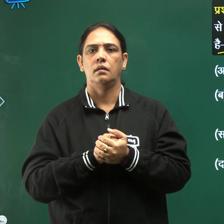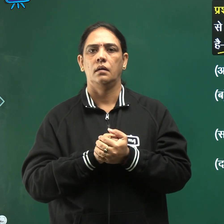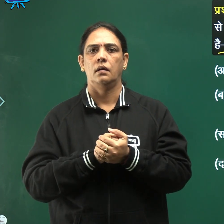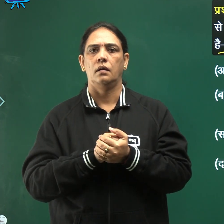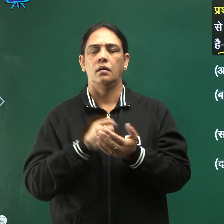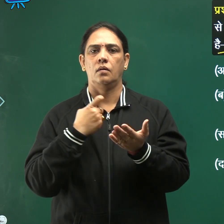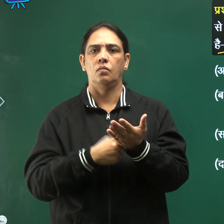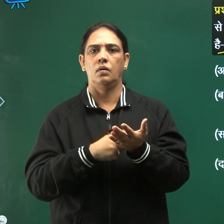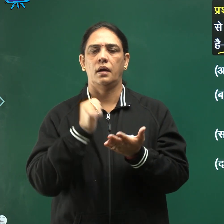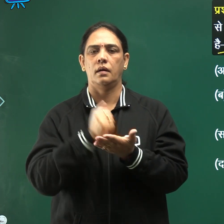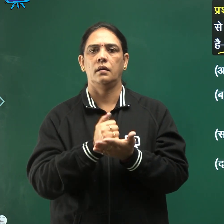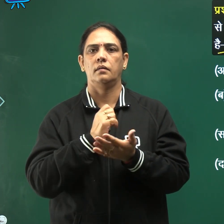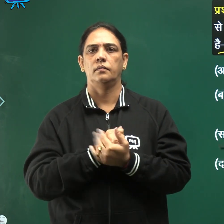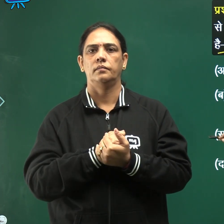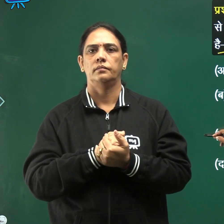सूत्र है।